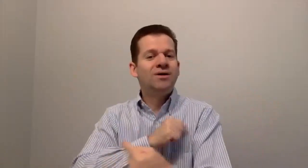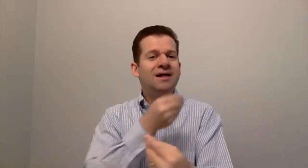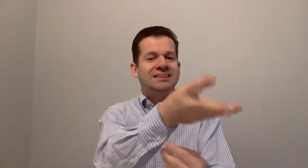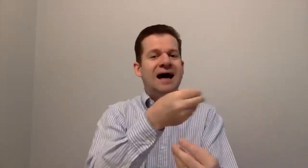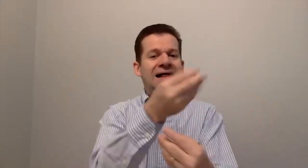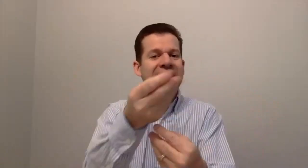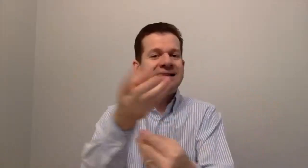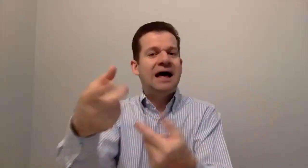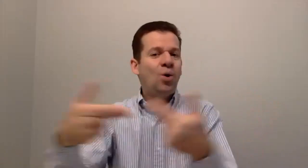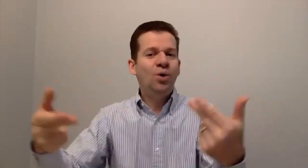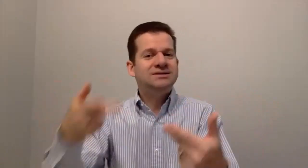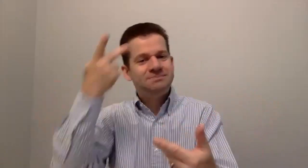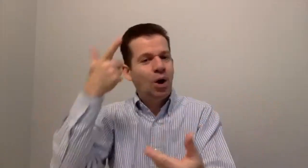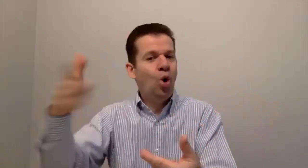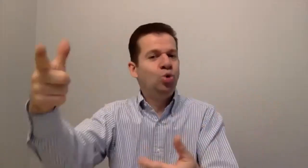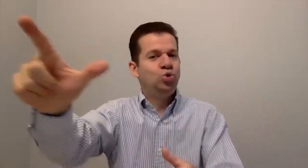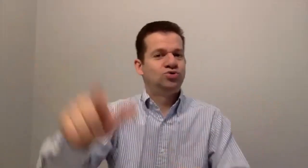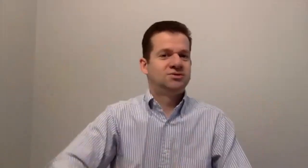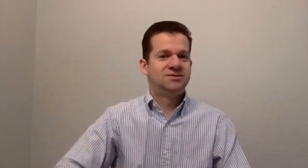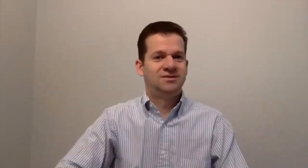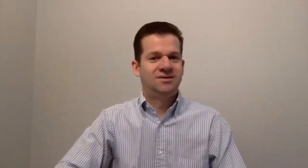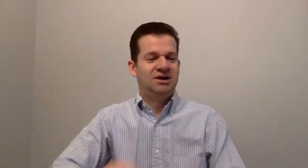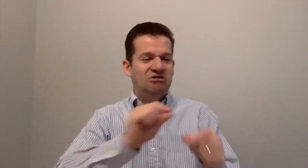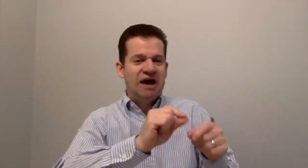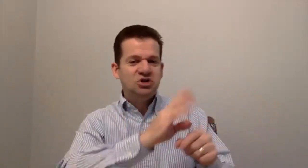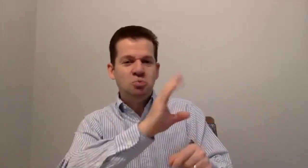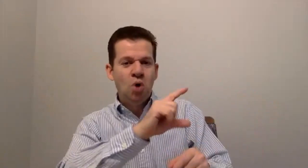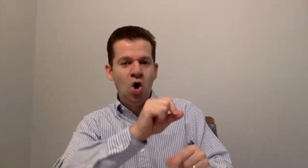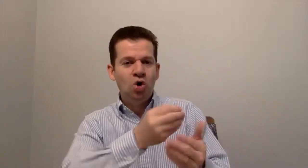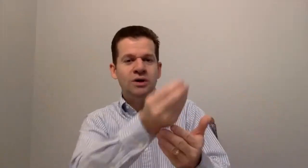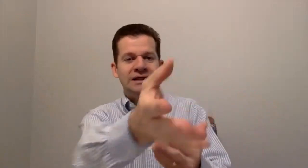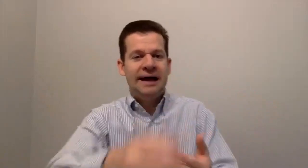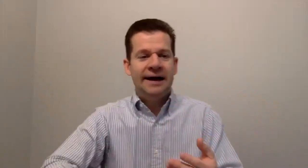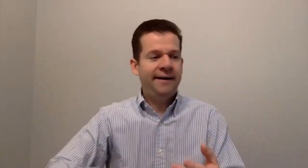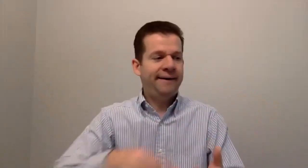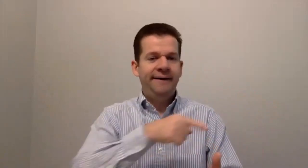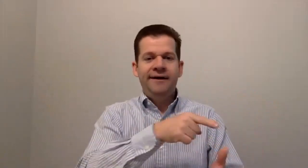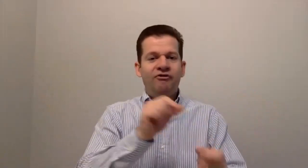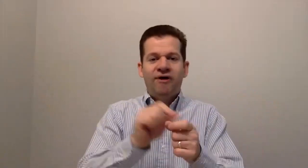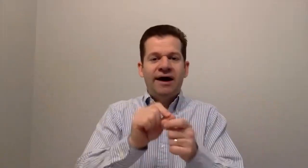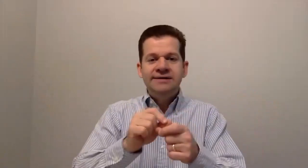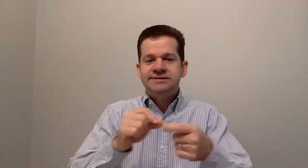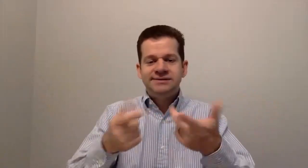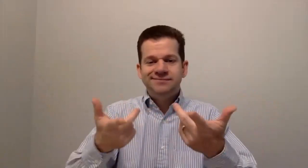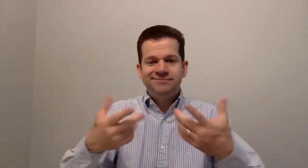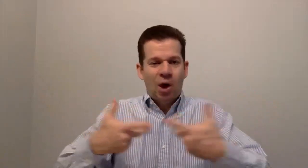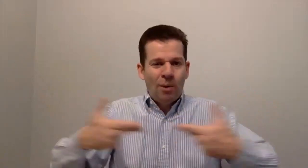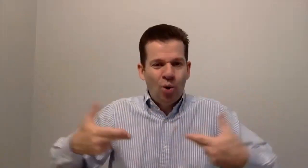amor, dá coisas para outros. Faz um bolo e dá, faz alguma